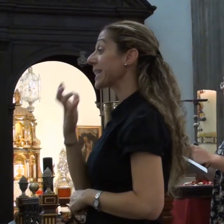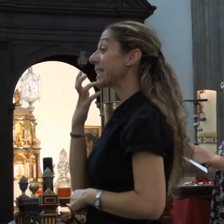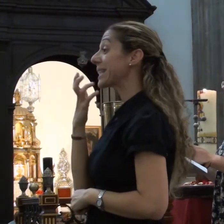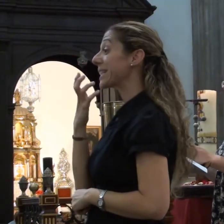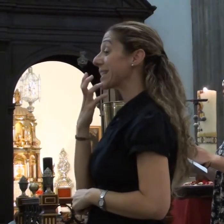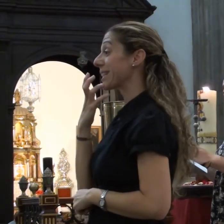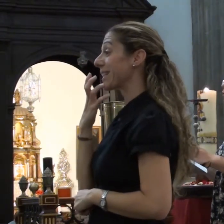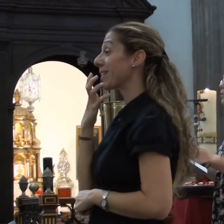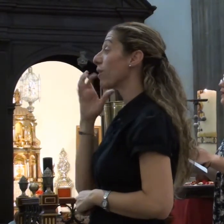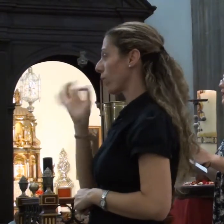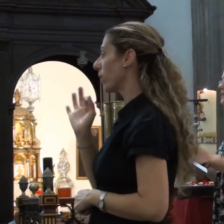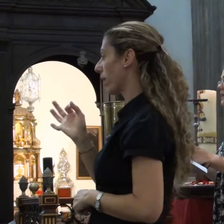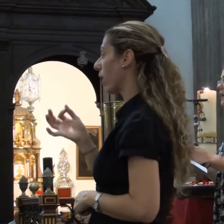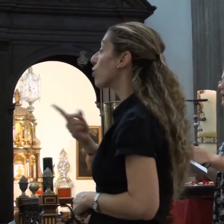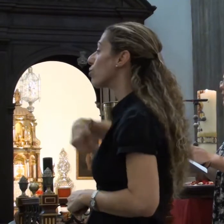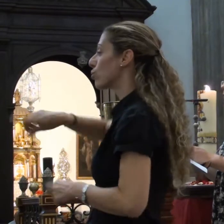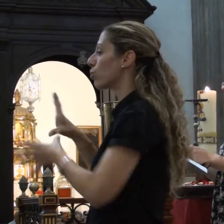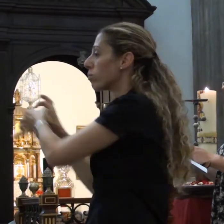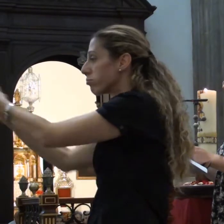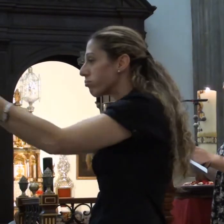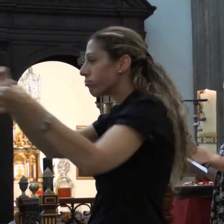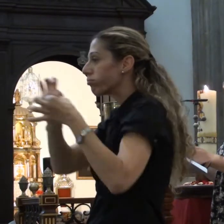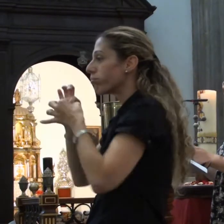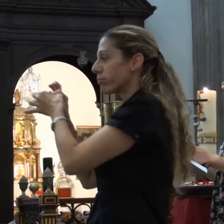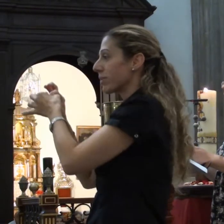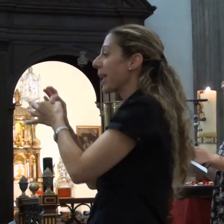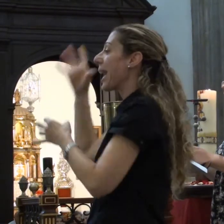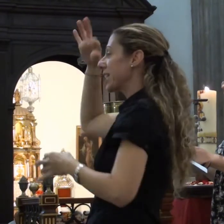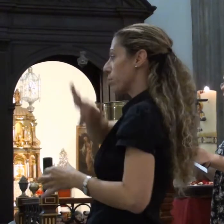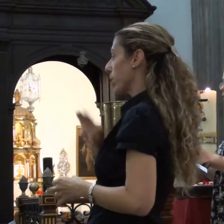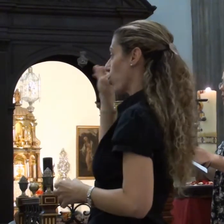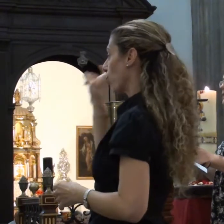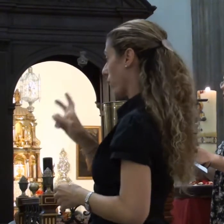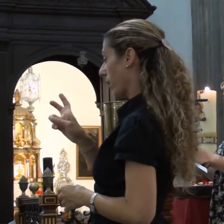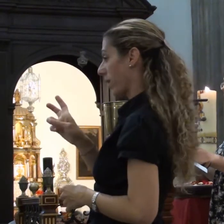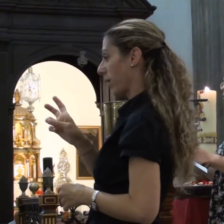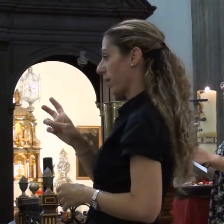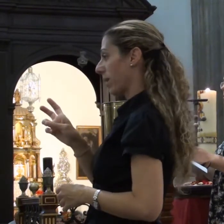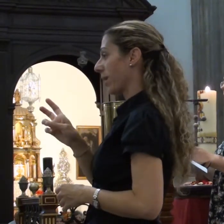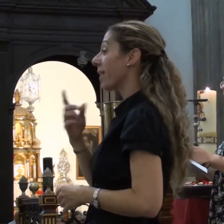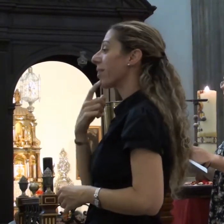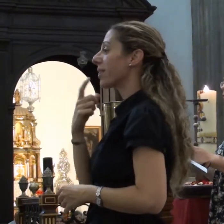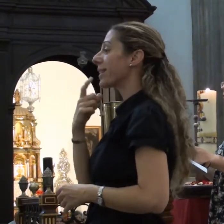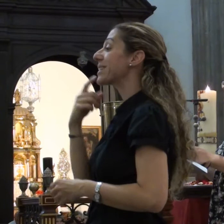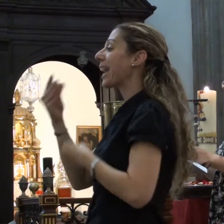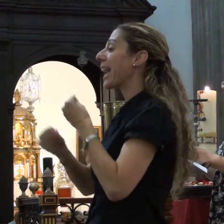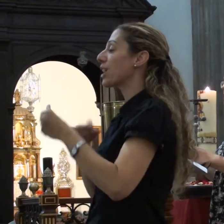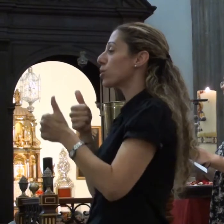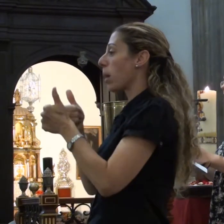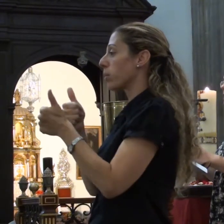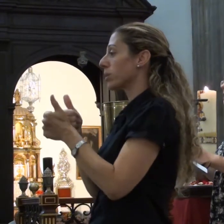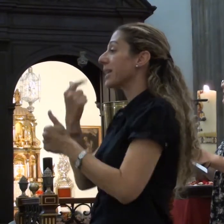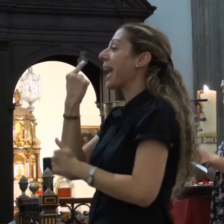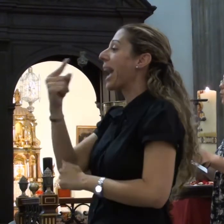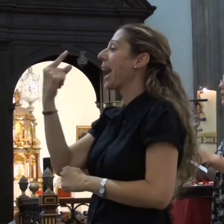verdaderamente en comunión eclesial vendrá el espíritu y como dicen los hechos cada uno se